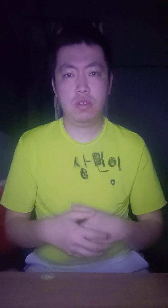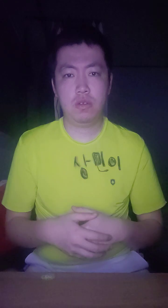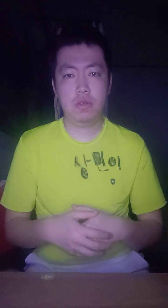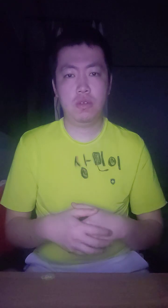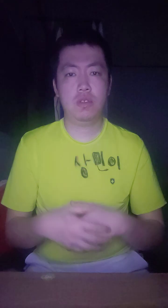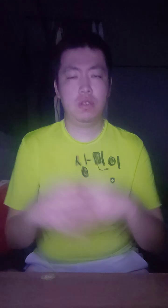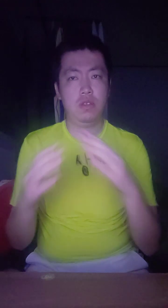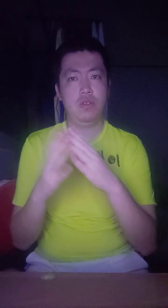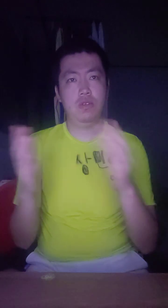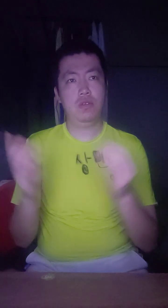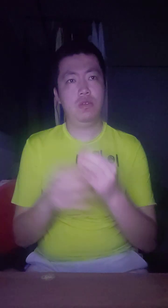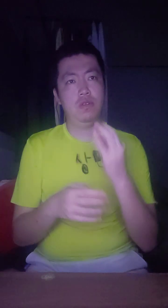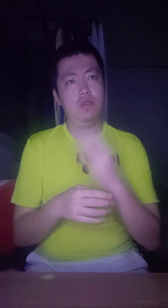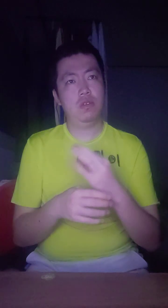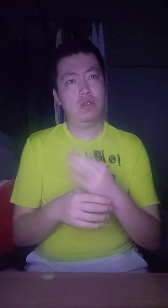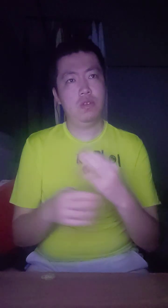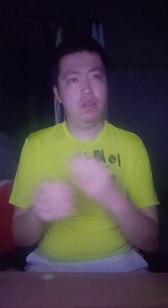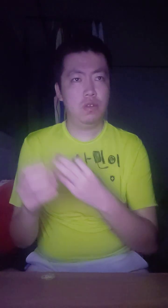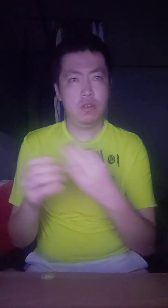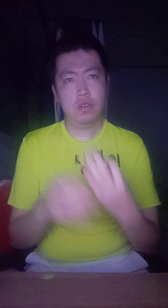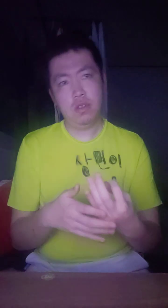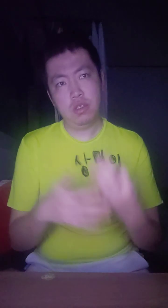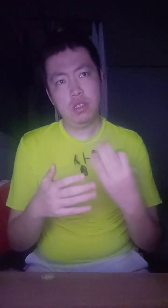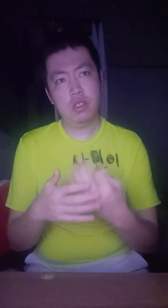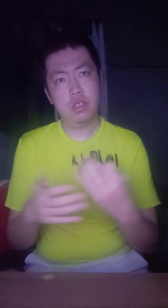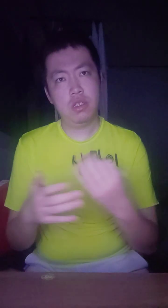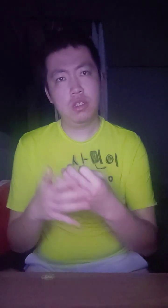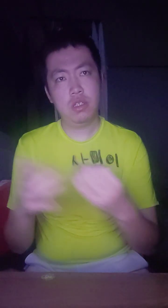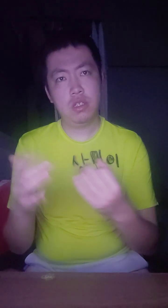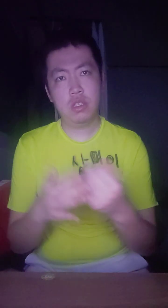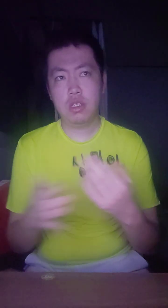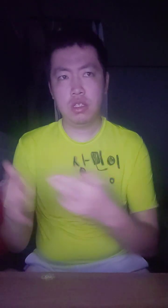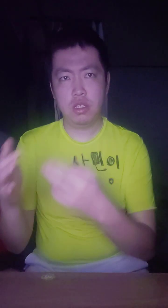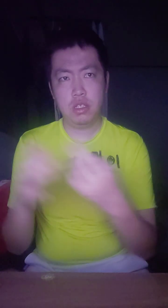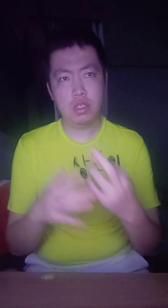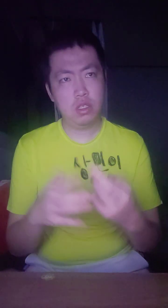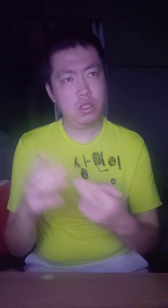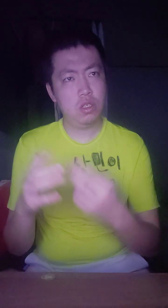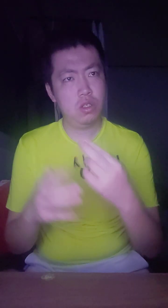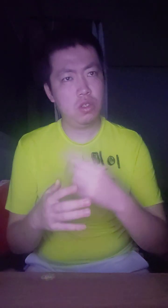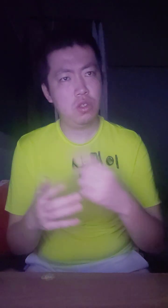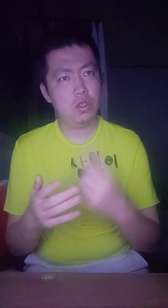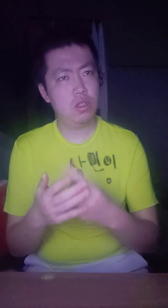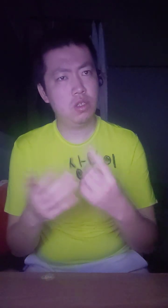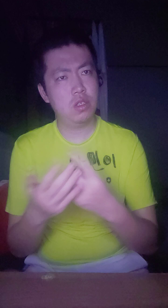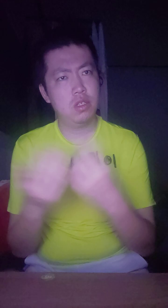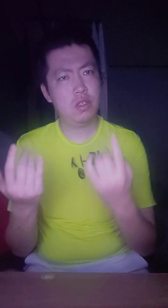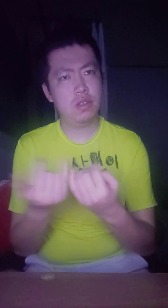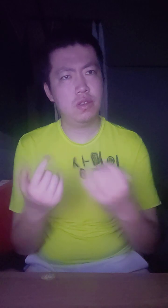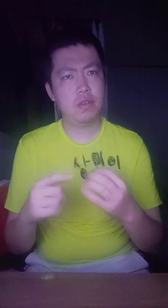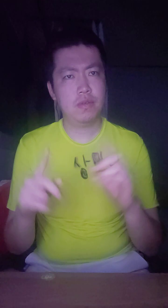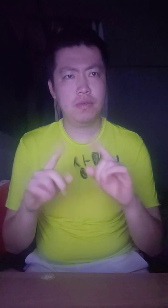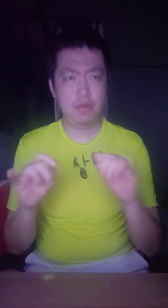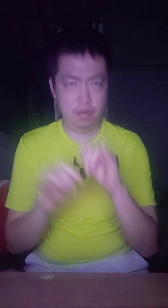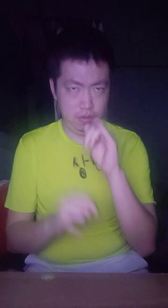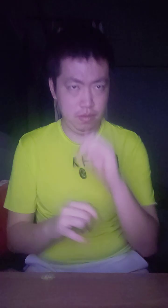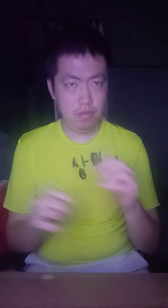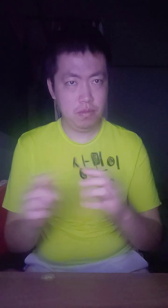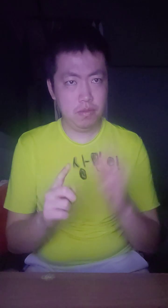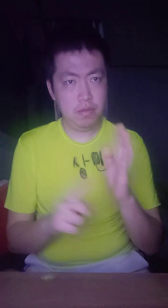씨는 단체 나체 사진을 두고 지 씨가 자랑으로 생각하는 사진이라며 회사 PC에 더 있을 테니 낱낱이